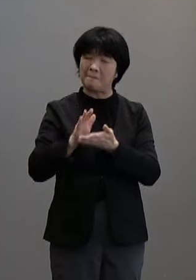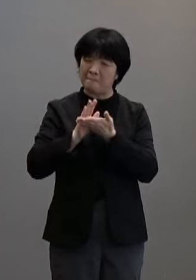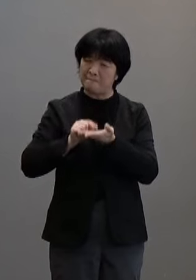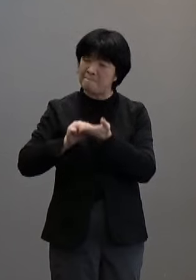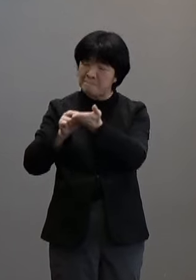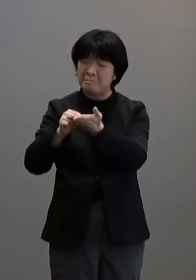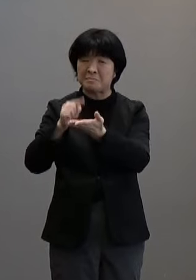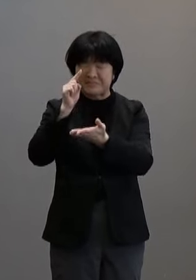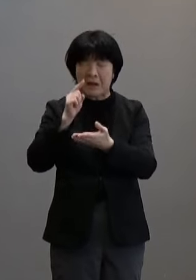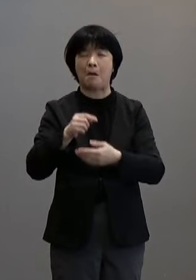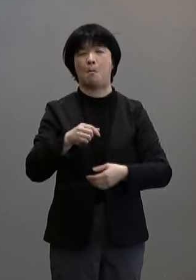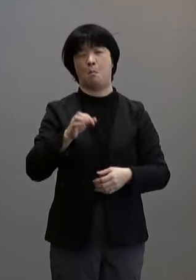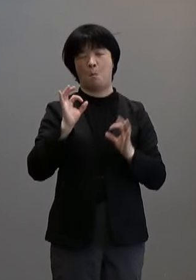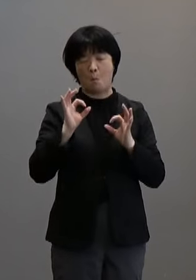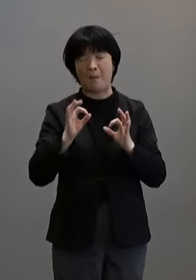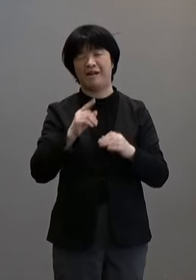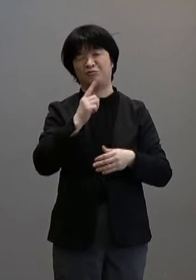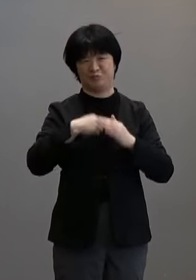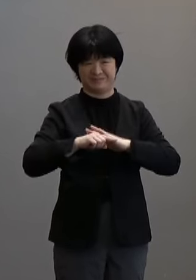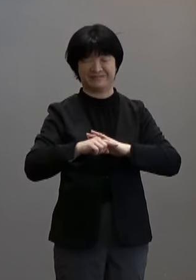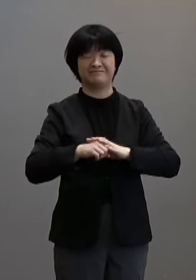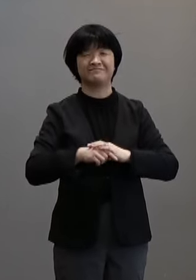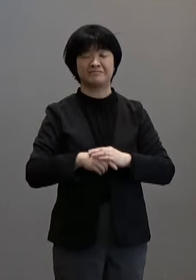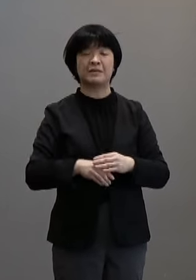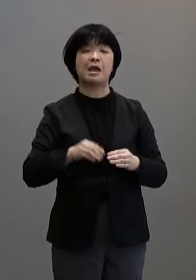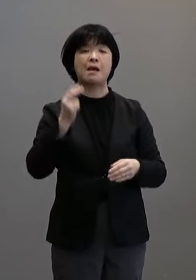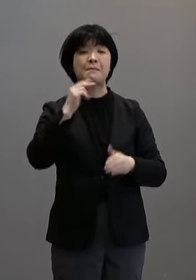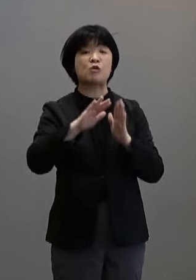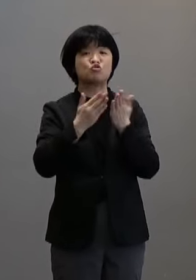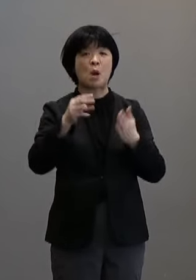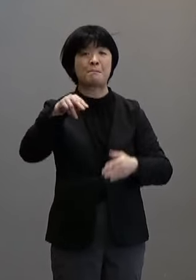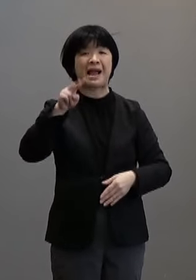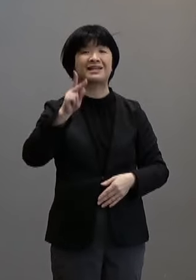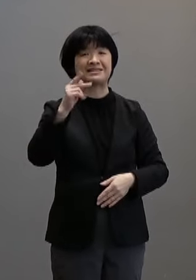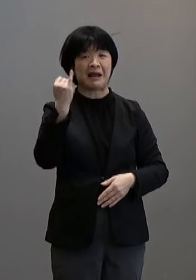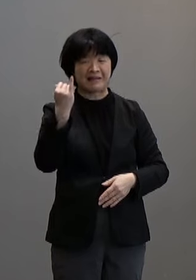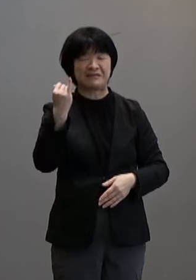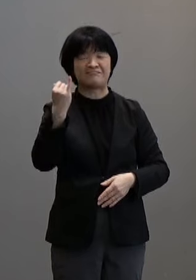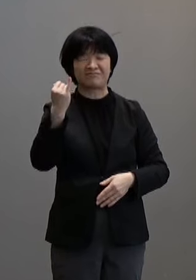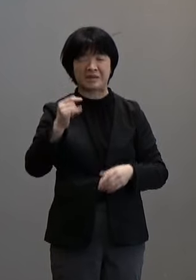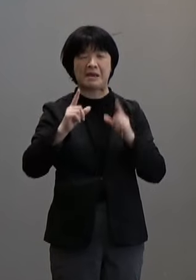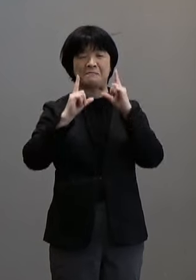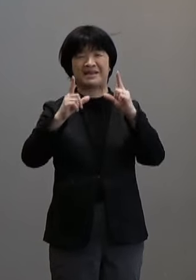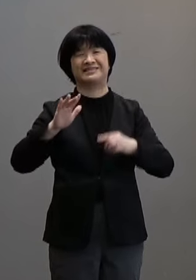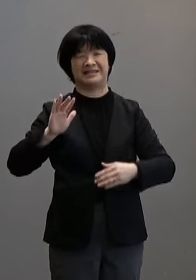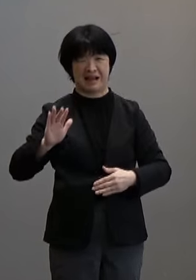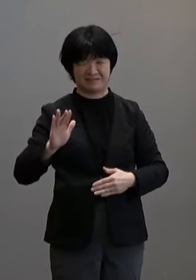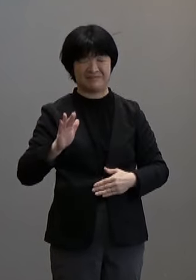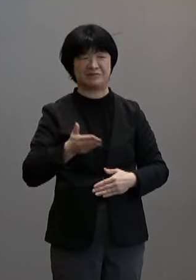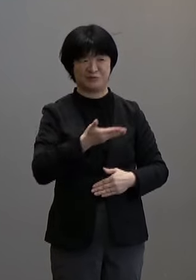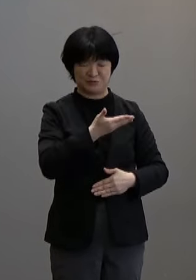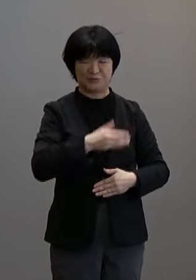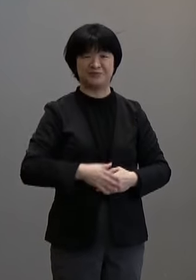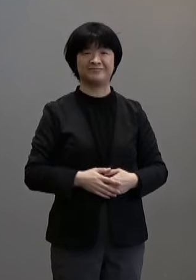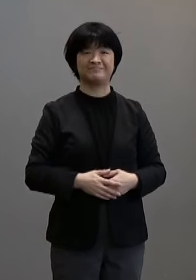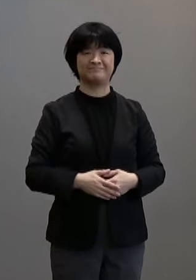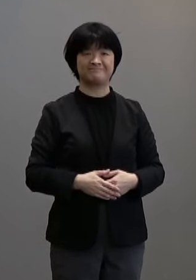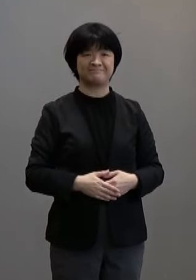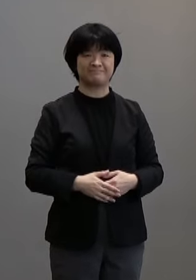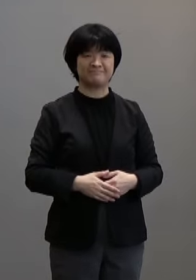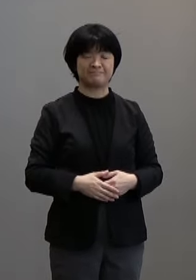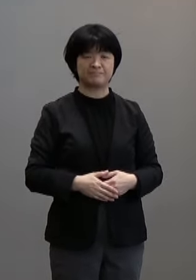ただきました。ここで松本まりかさんからアンバサダー就任にあたってのメッセージがありますので、ご覧いただければと思います。